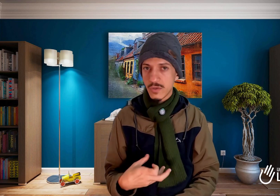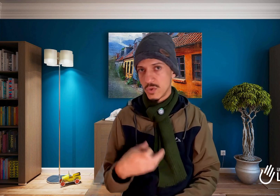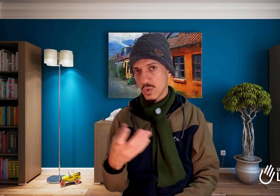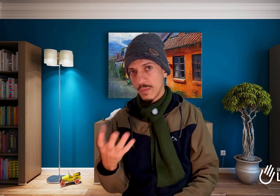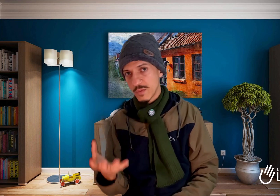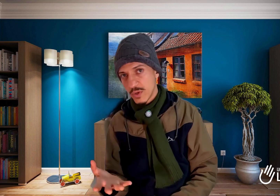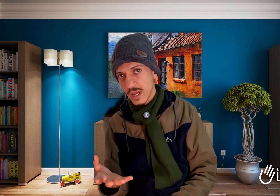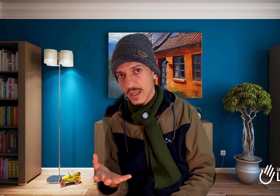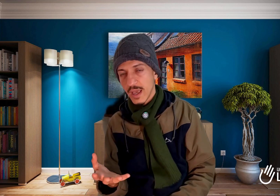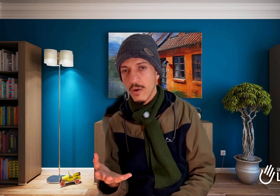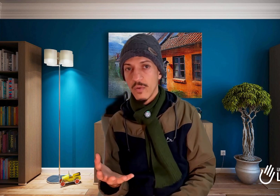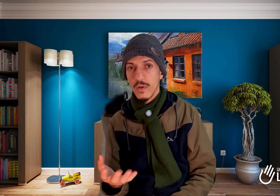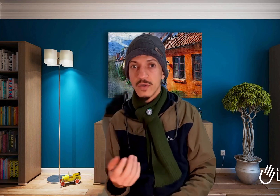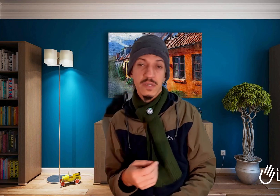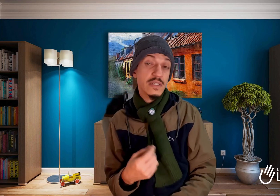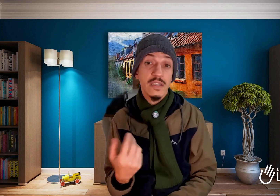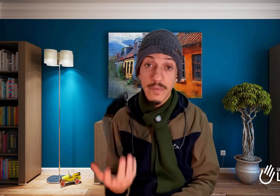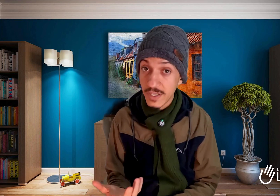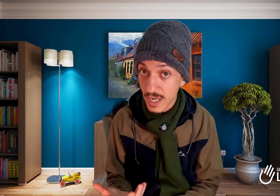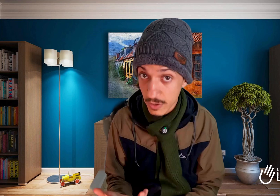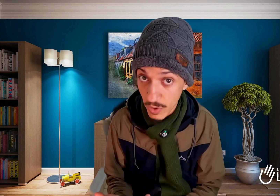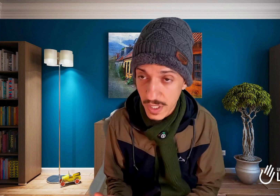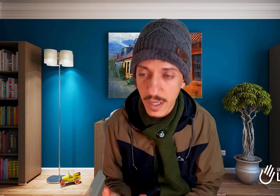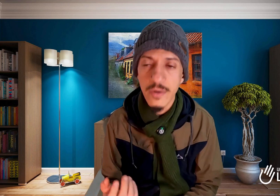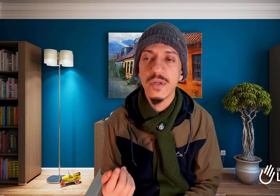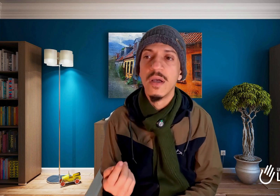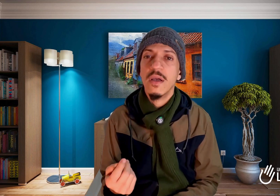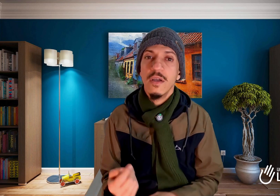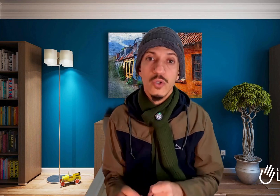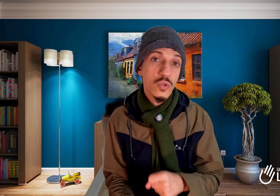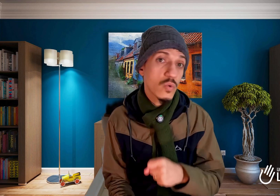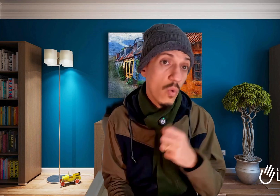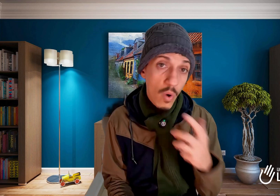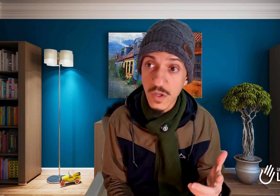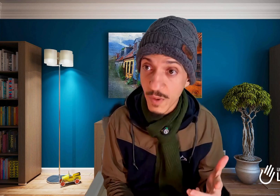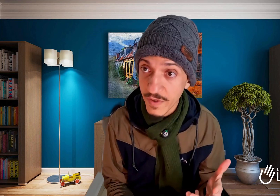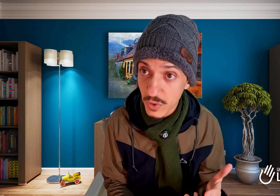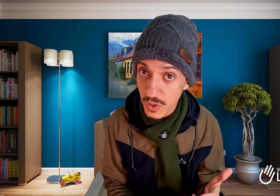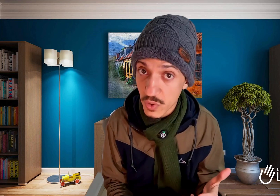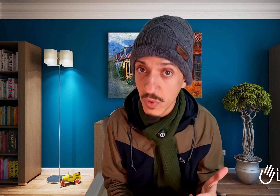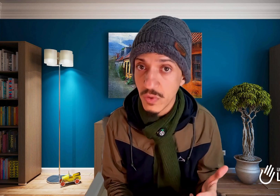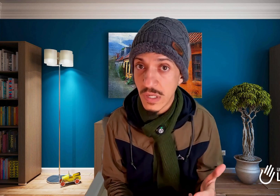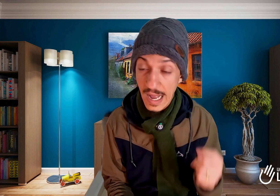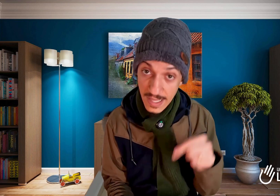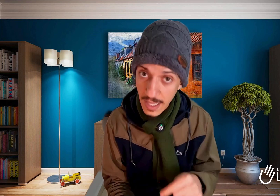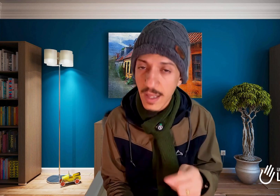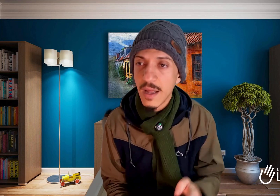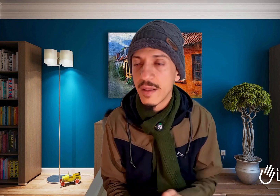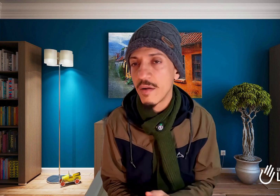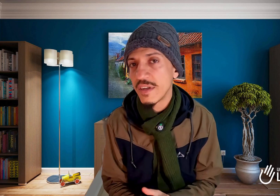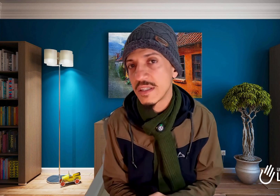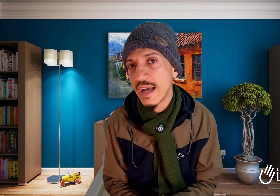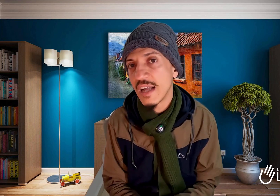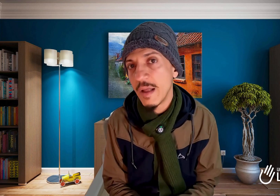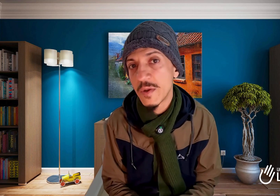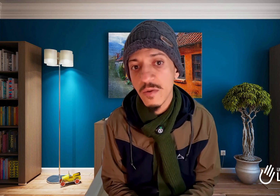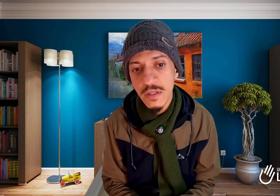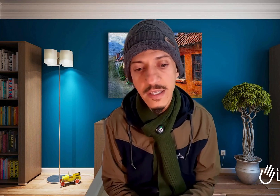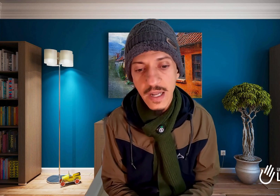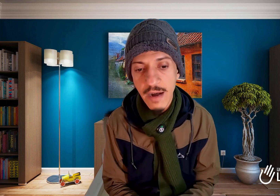com minha esposa Raquel, somos casados há mais de 14 anos, junto com outros professores surdos aqui da Universidade da Libras e Unidestrava,